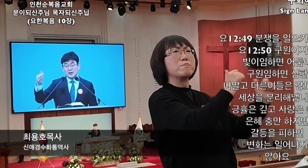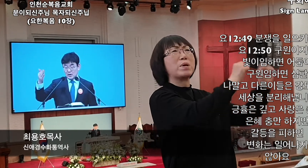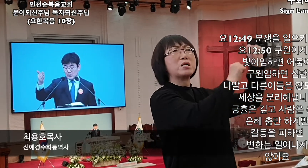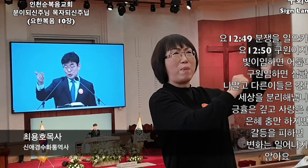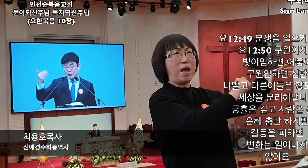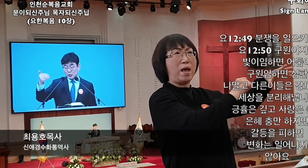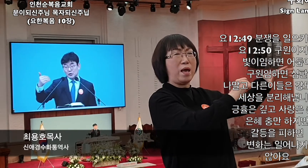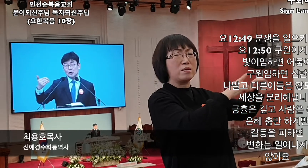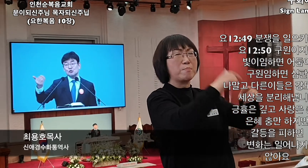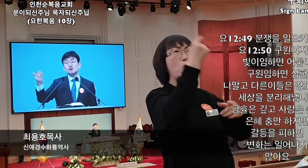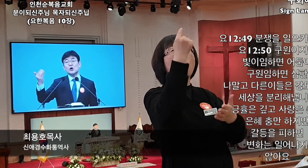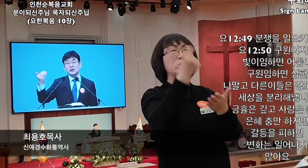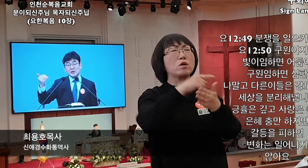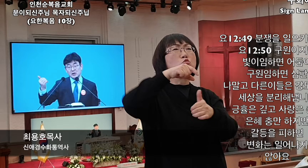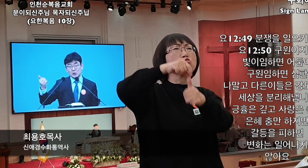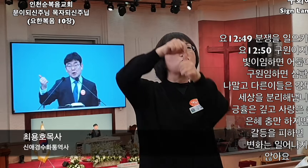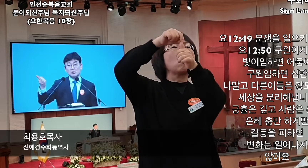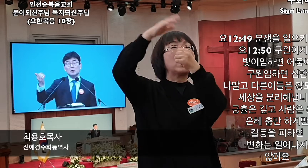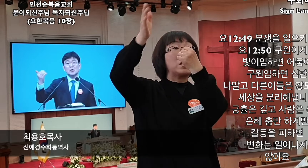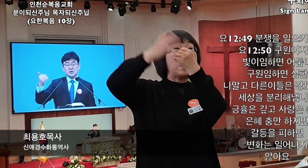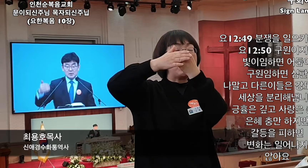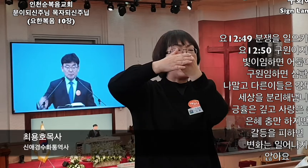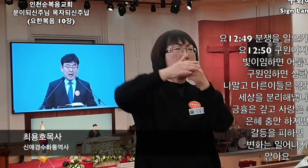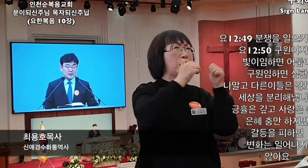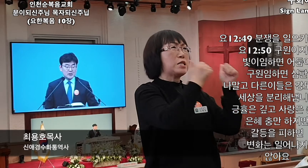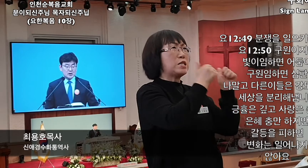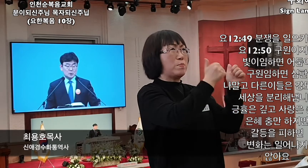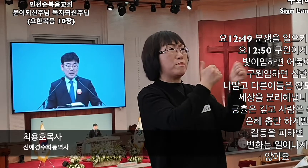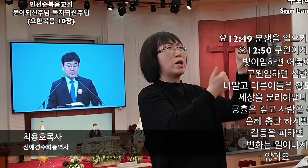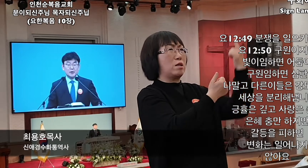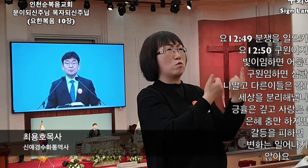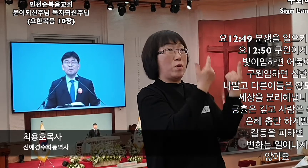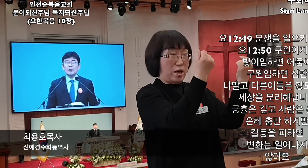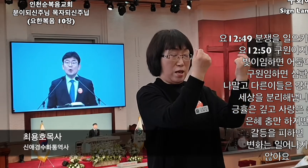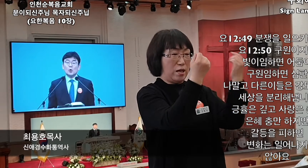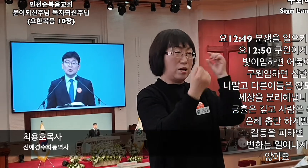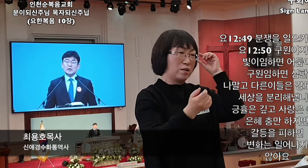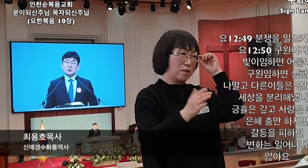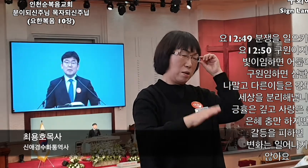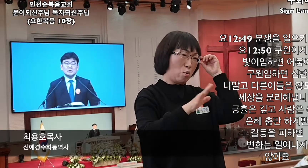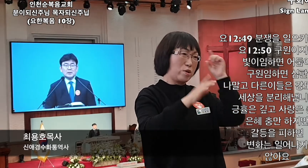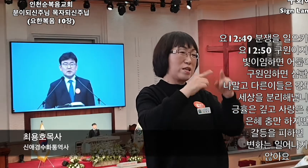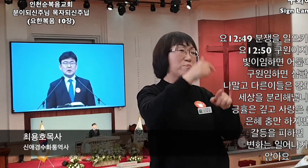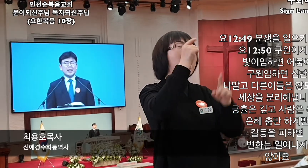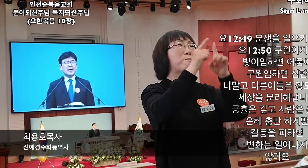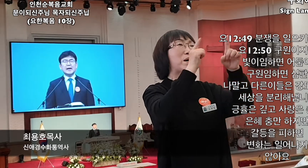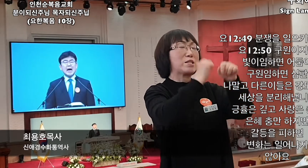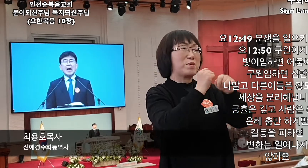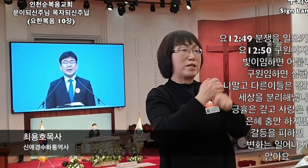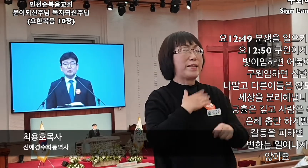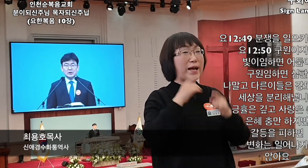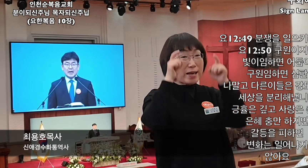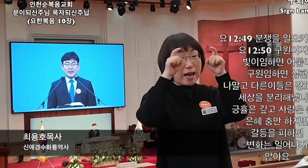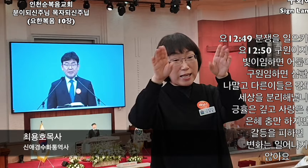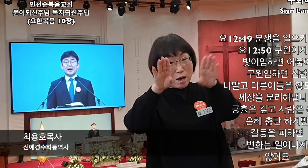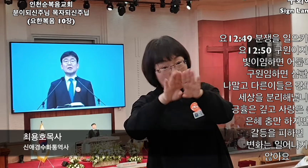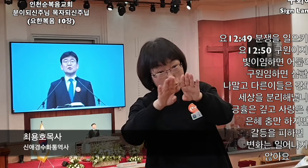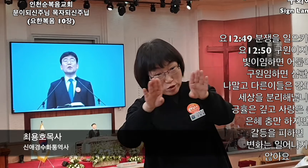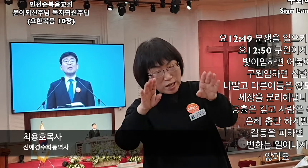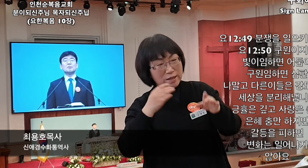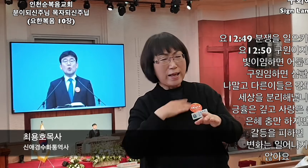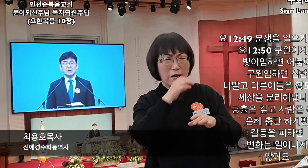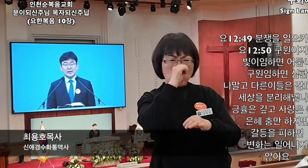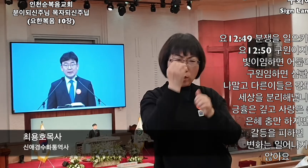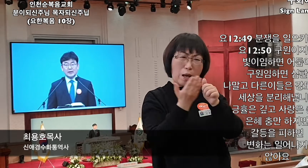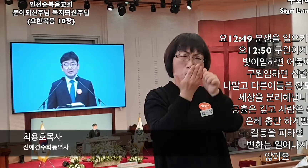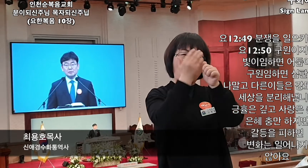겁니다. 예수님이 오신 것 구원이시기도 하고 심판이시기도 하셔요. 오늘 예수님 말씀하시죠. 내가 양의 문이다. 내가